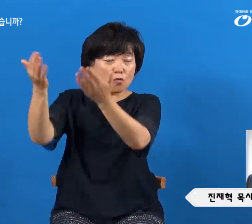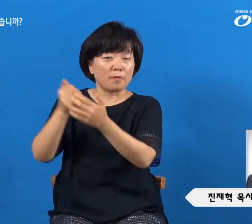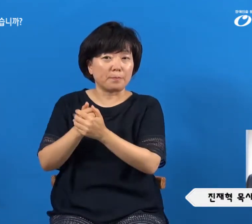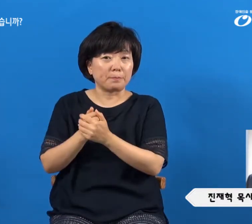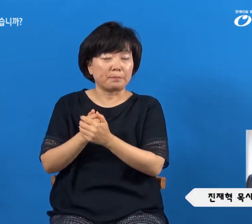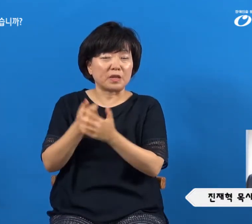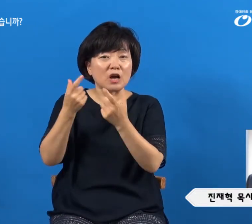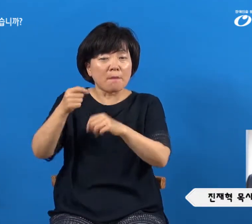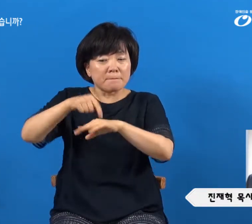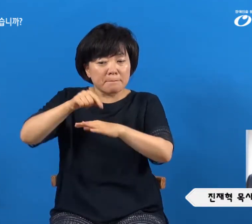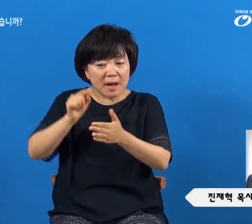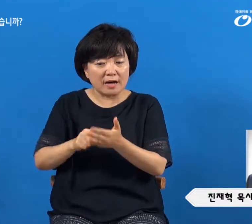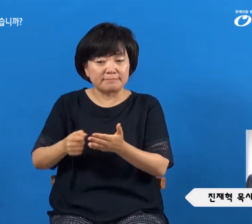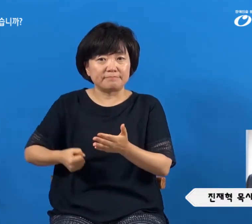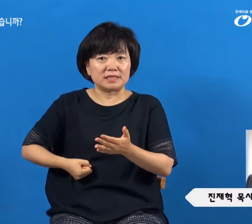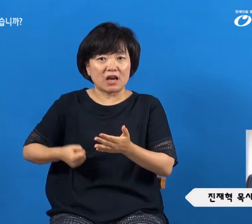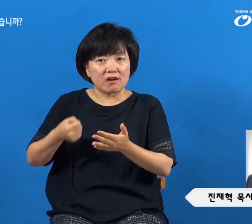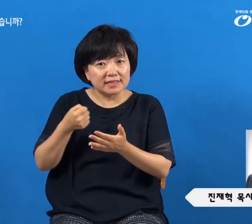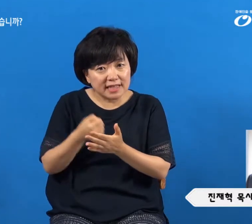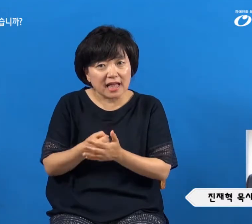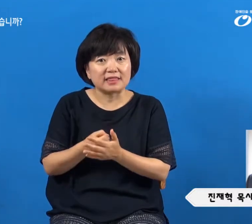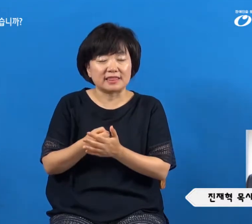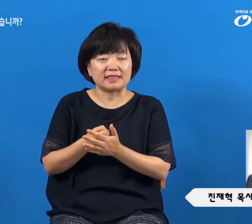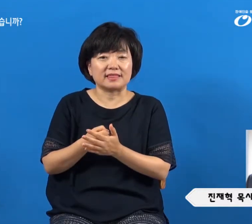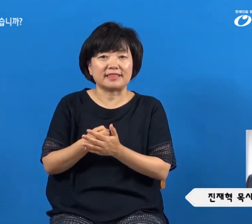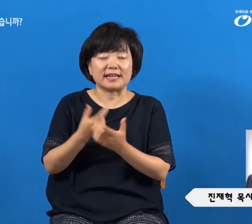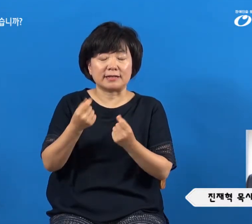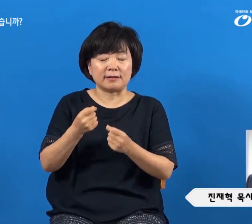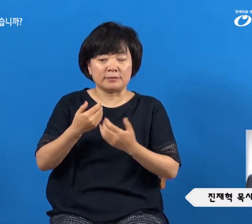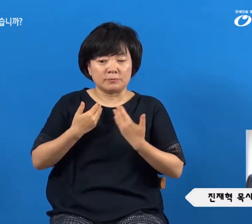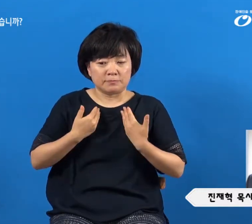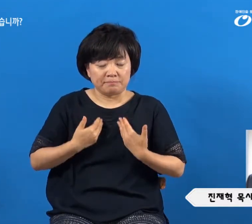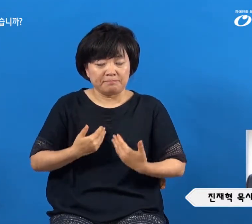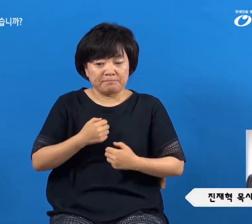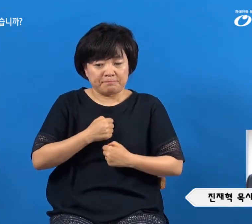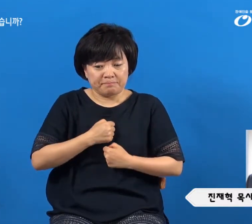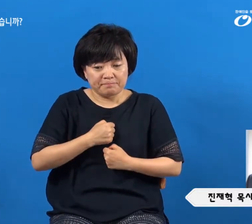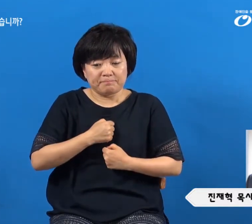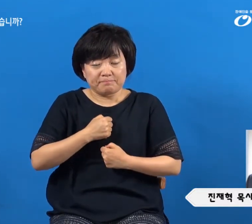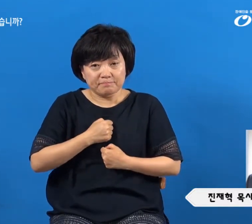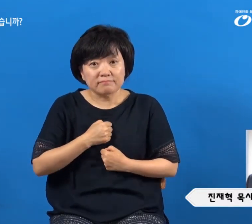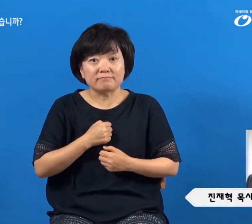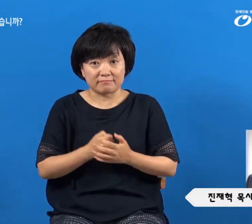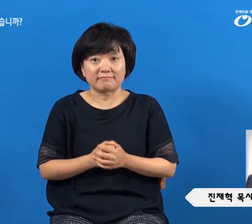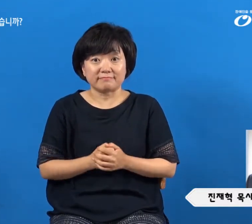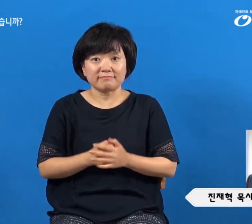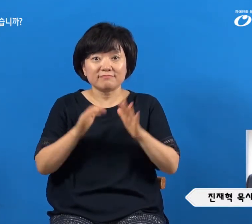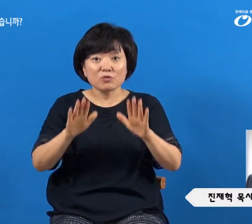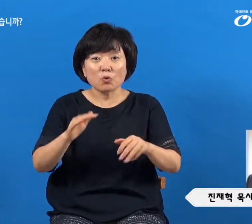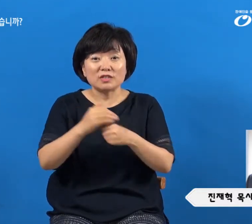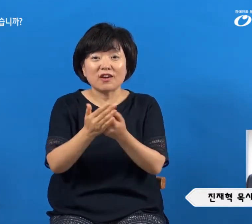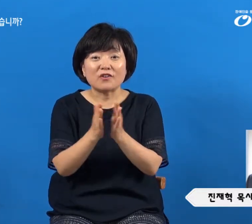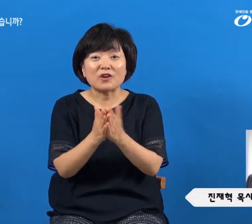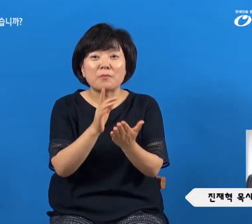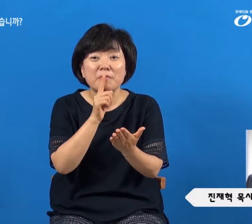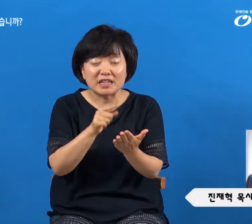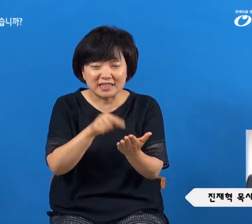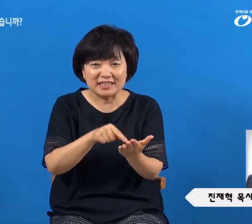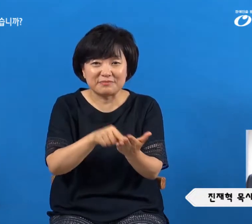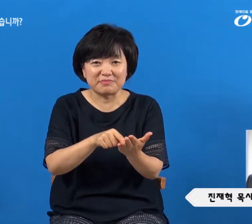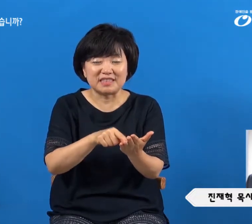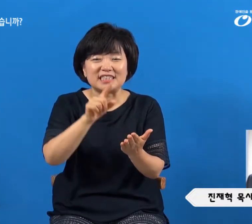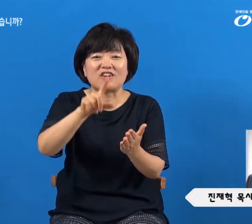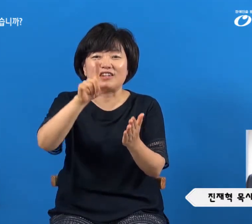마음, 그런 결단, 그런 신중함. 오늘 성경은 바로 그런